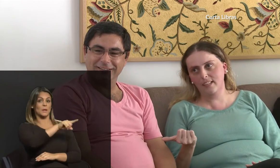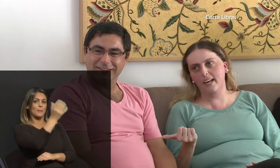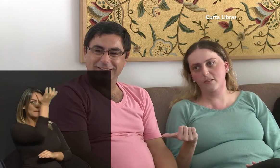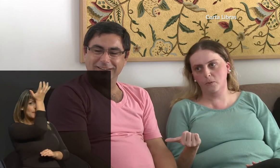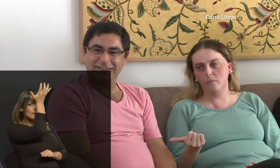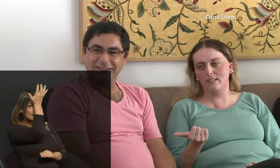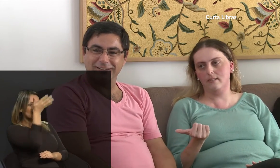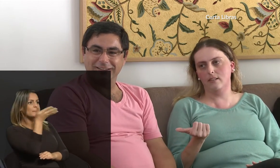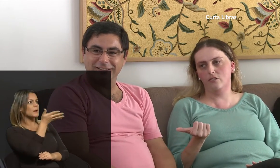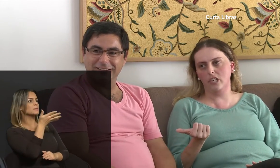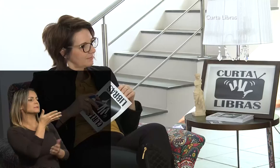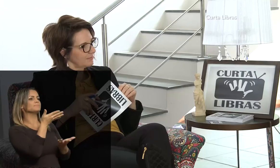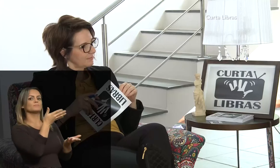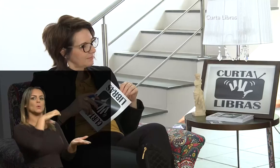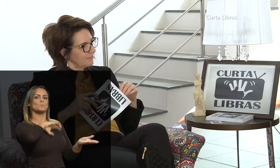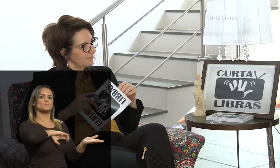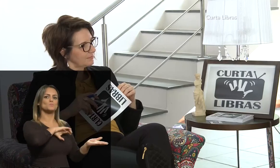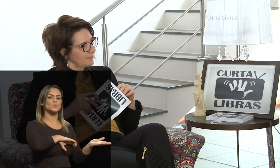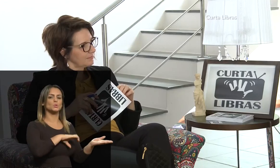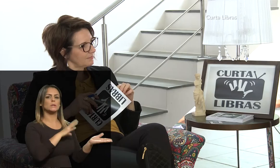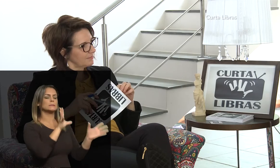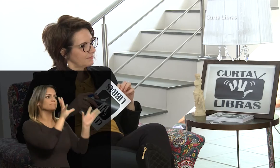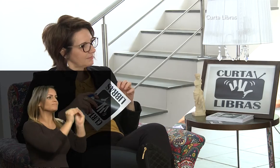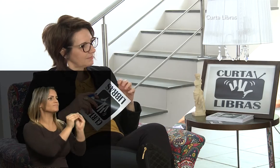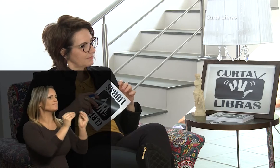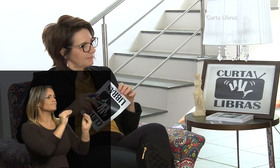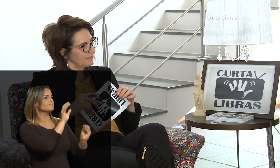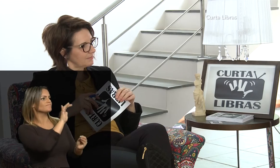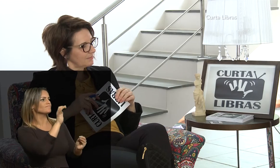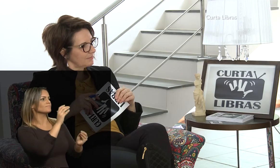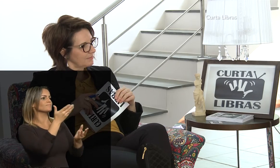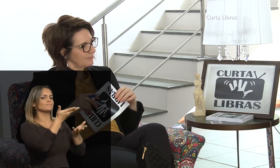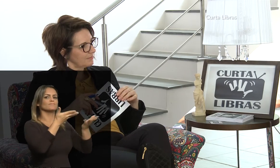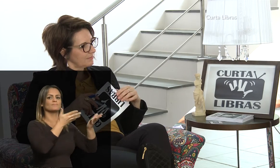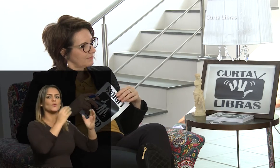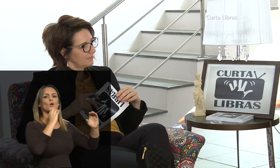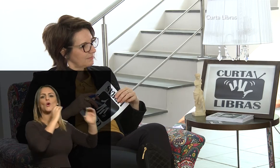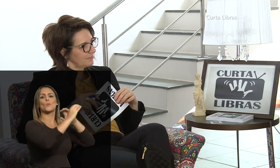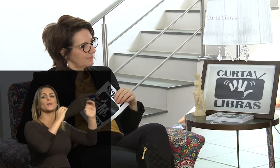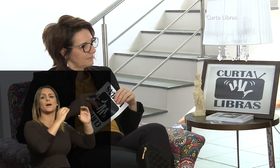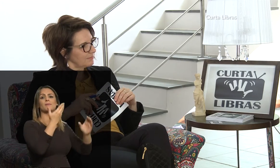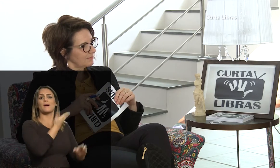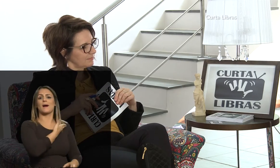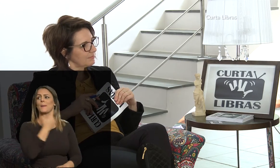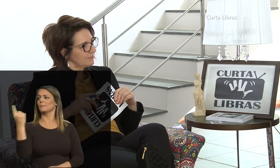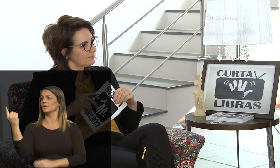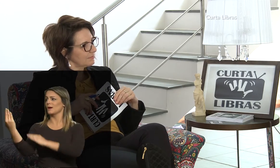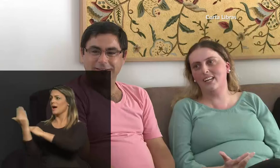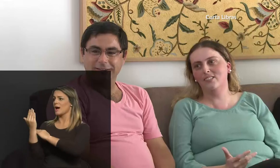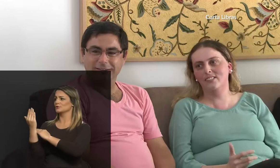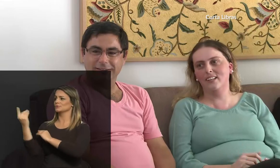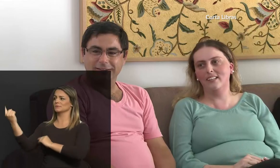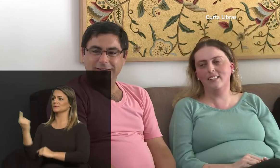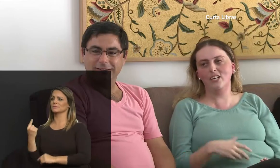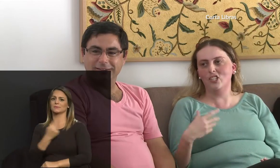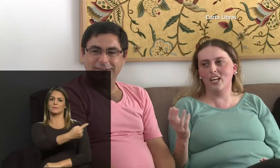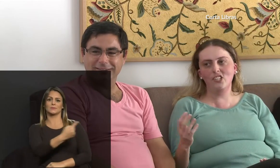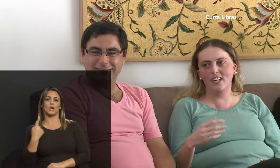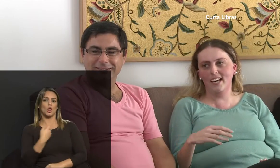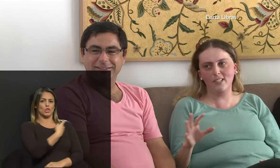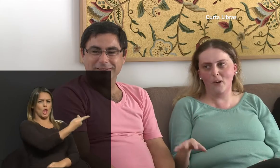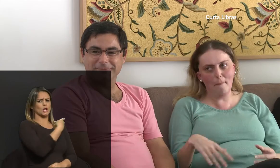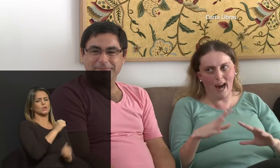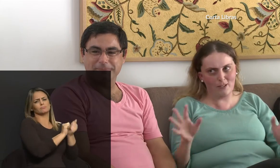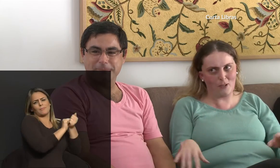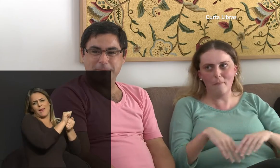Panta. Que ela tinha mais conhecimento do português. E aí a gente se comunicava através de amigos, na verdade. Entre a